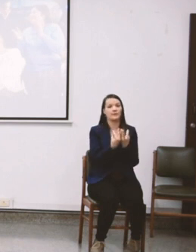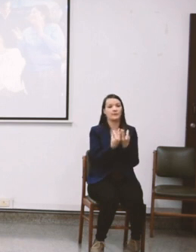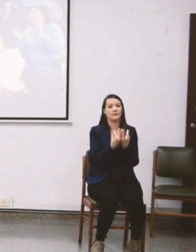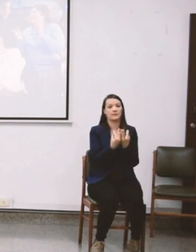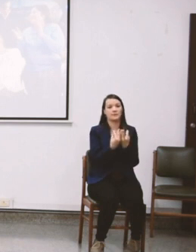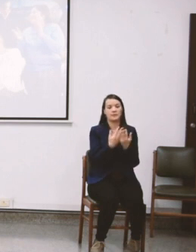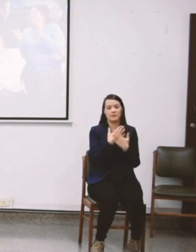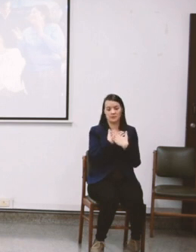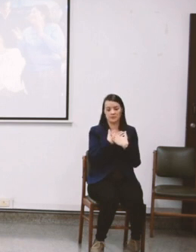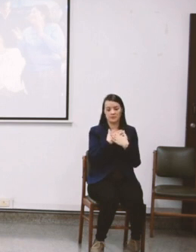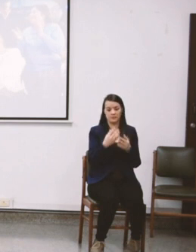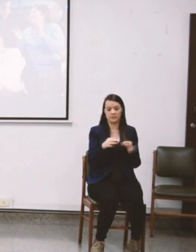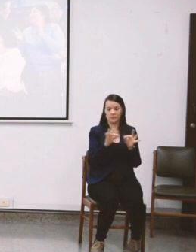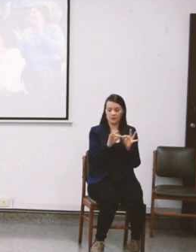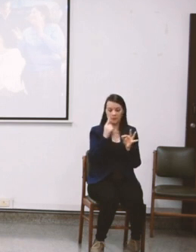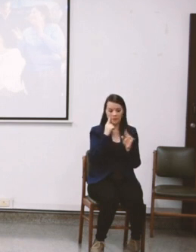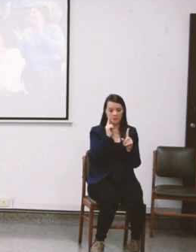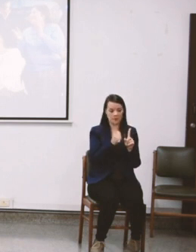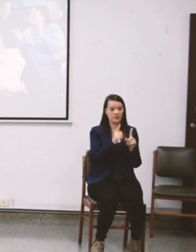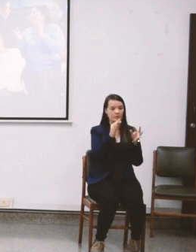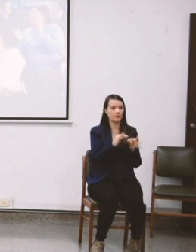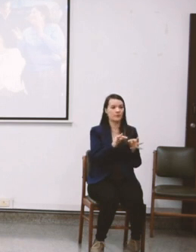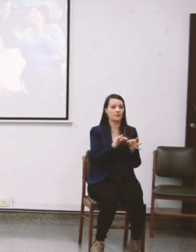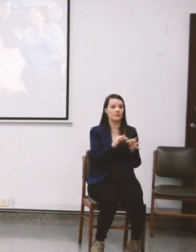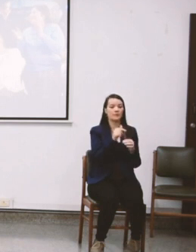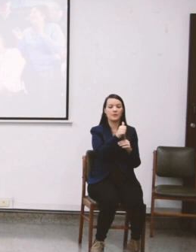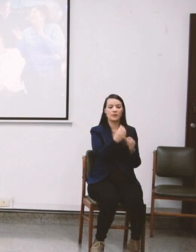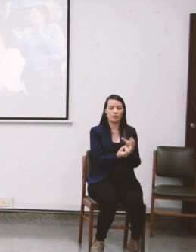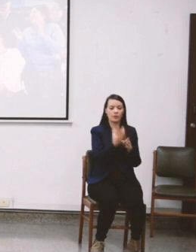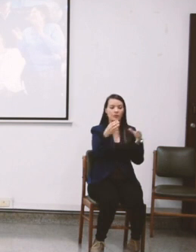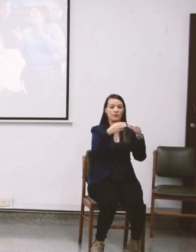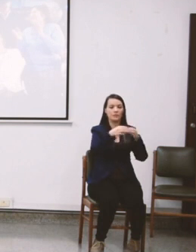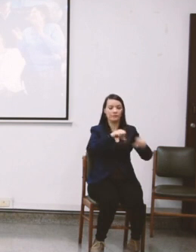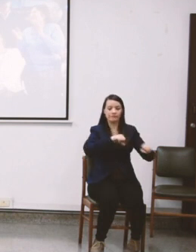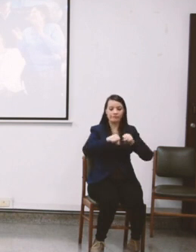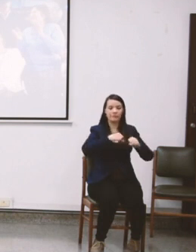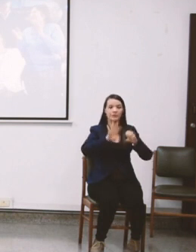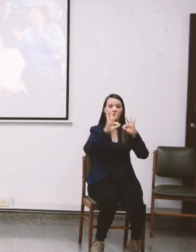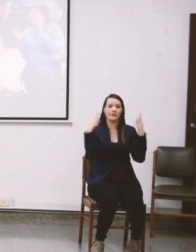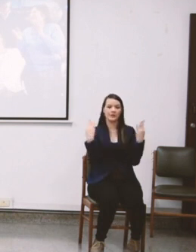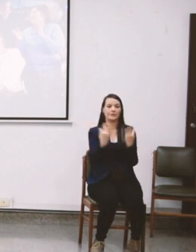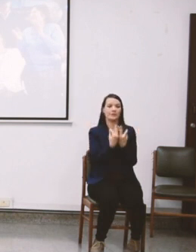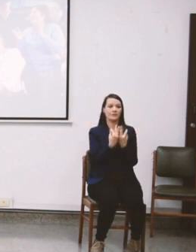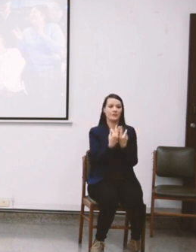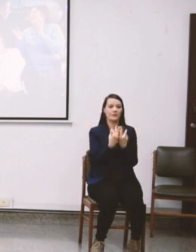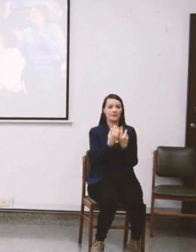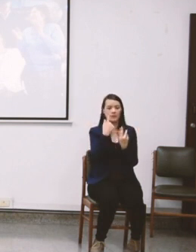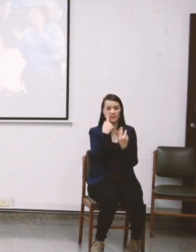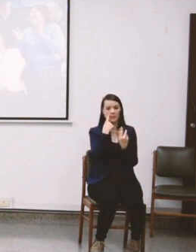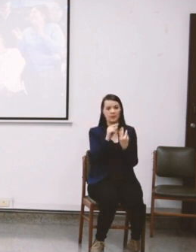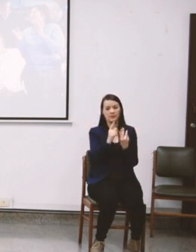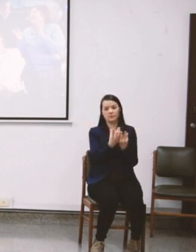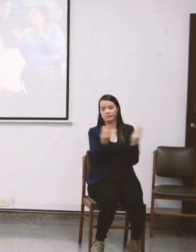que me parece también singular, es que es representativo como hay un activismo de familias que se vuelve también una alternativa